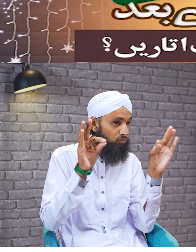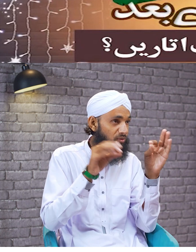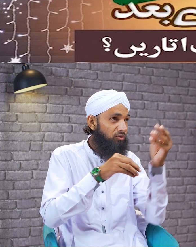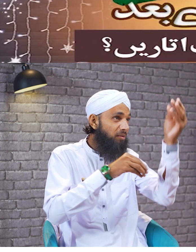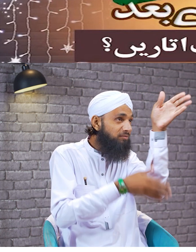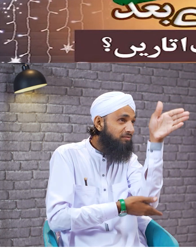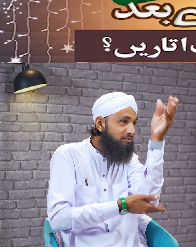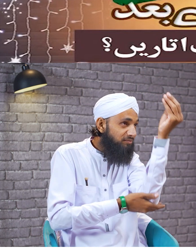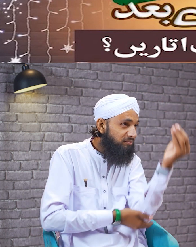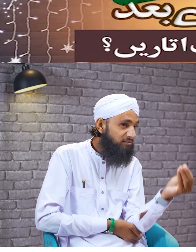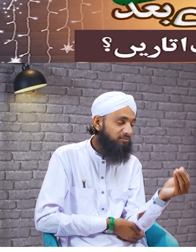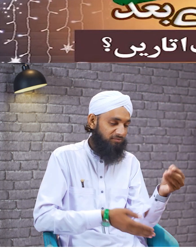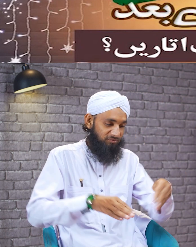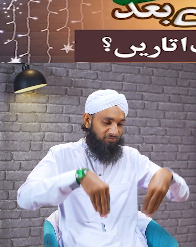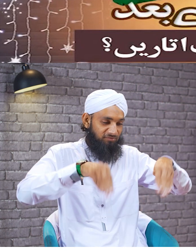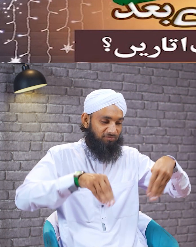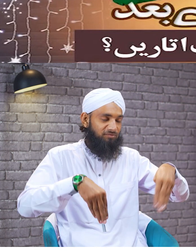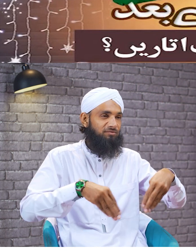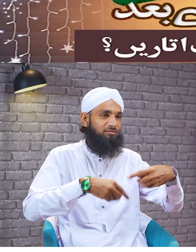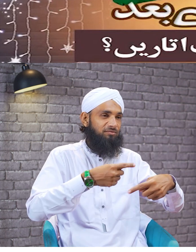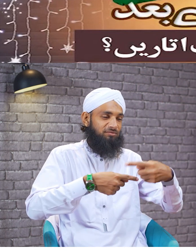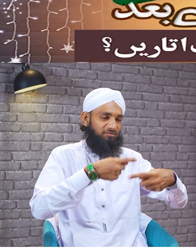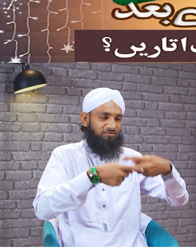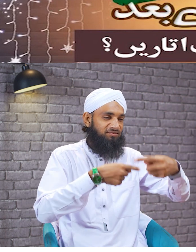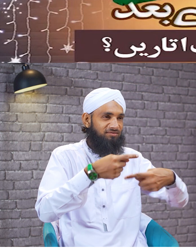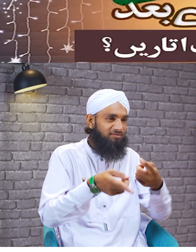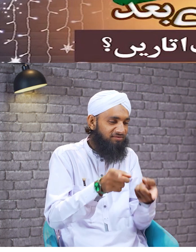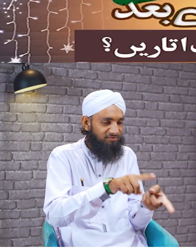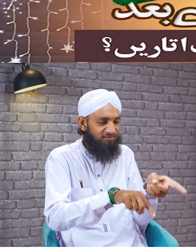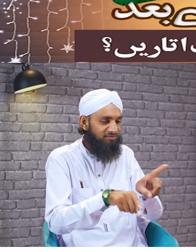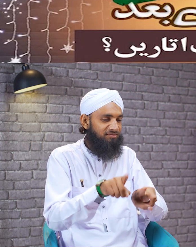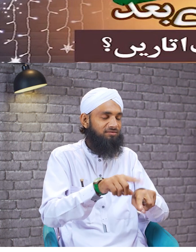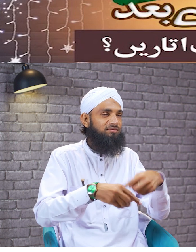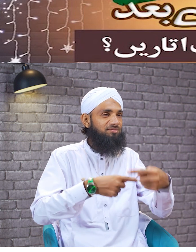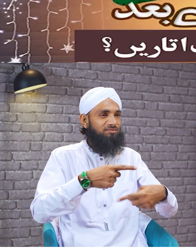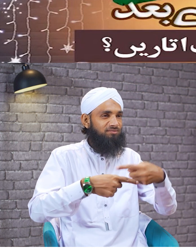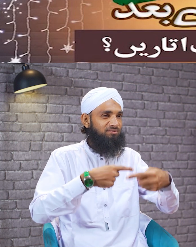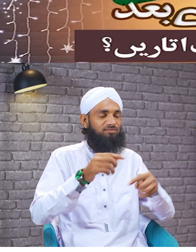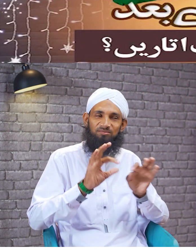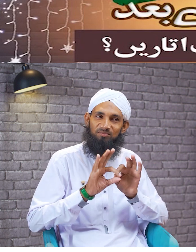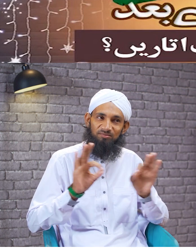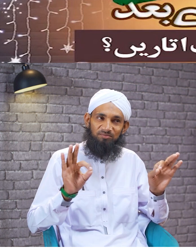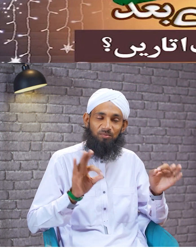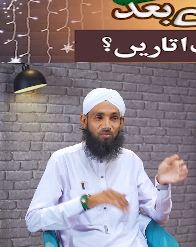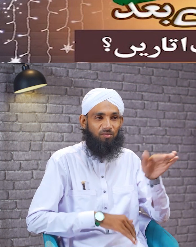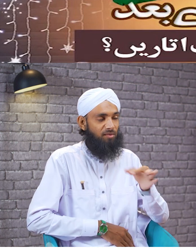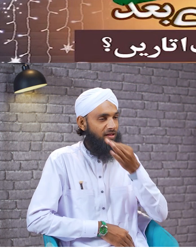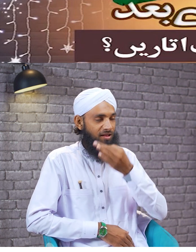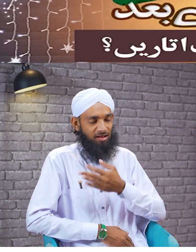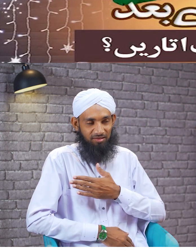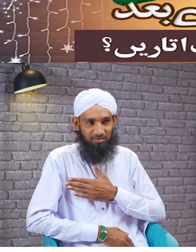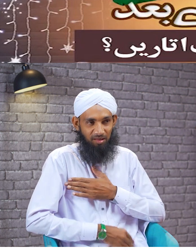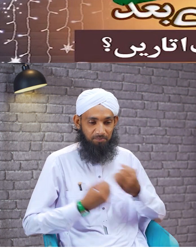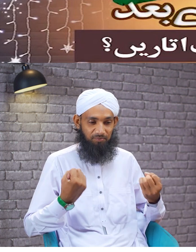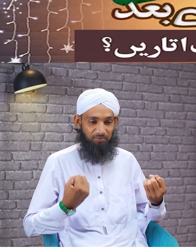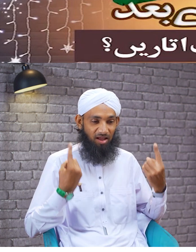लें, तो ये इसकी थोड़ा मतलब यानी कि अच्छी तरह यानी कि ये तो मुड़ जाता है इस वक्त, तो एहतराम से एहतियात से